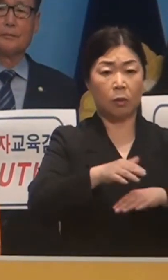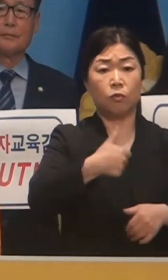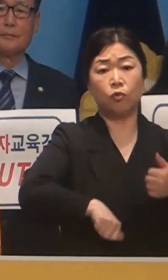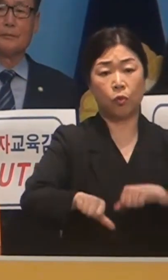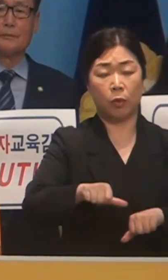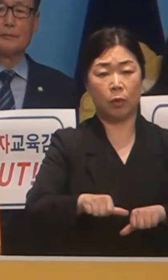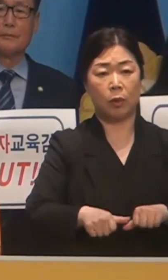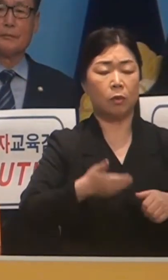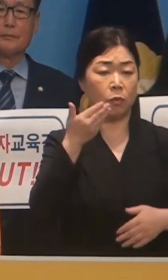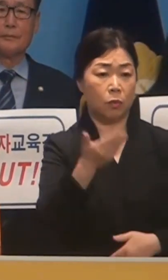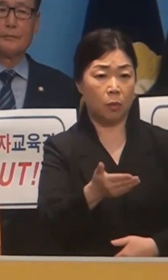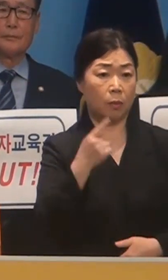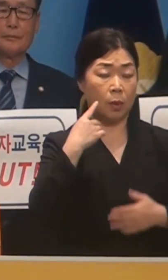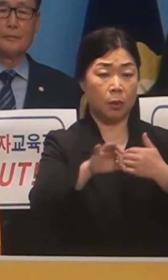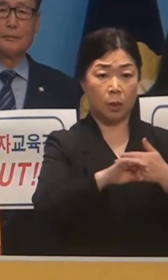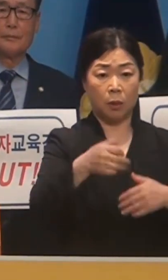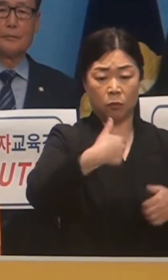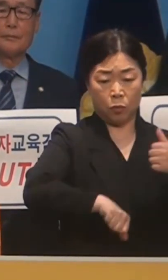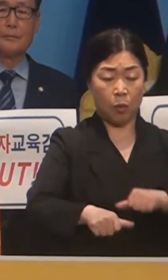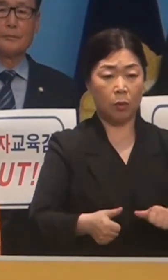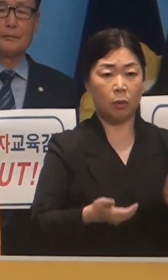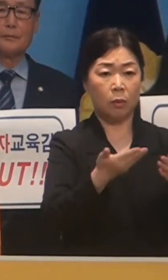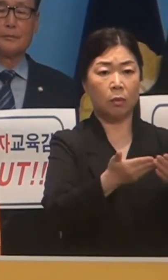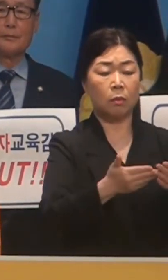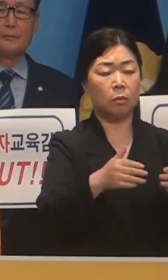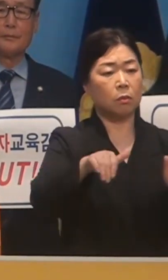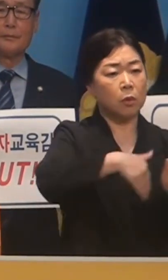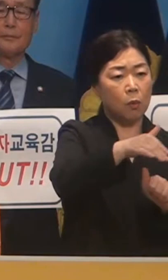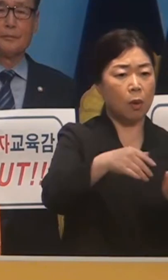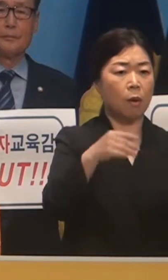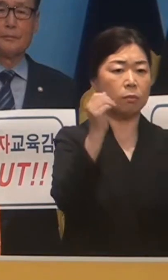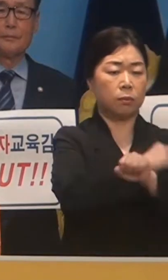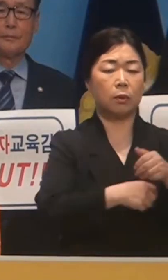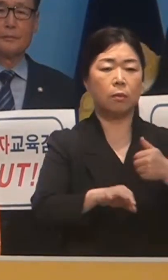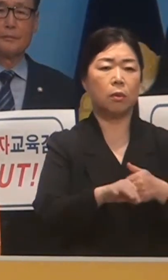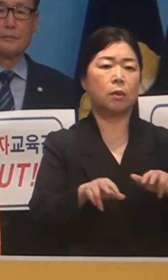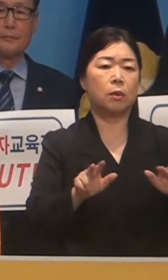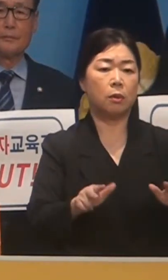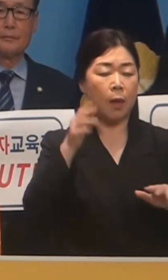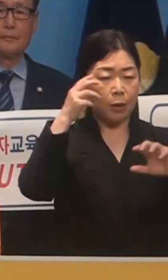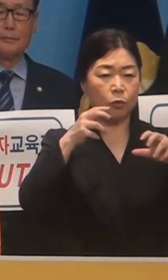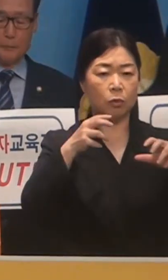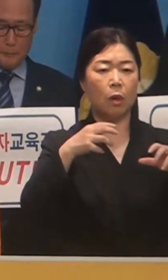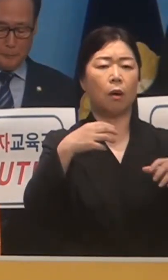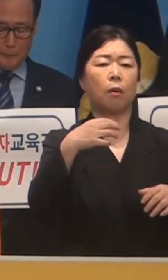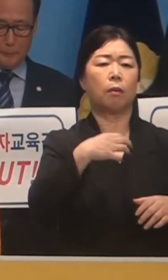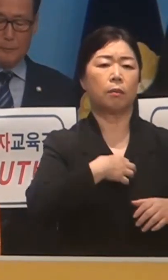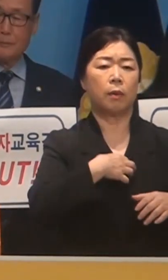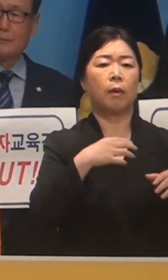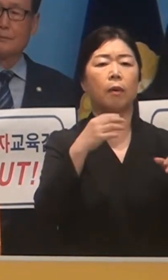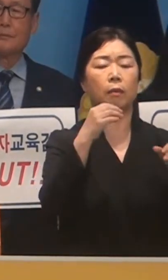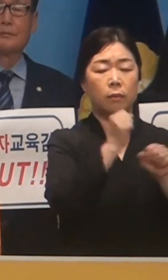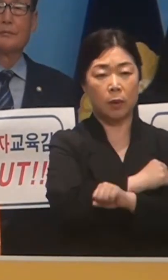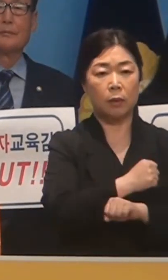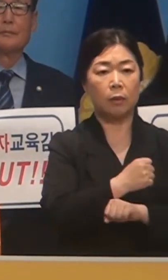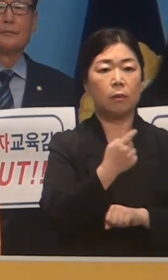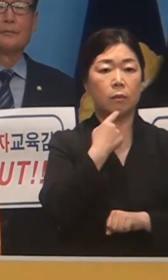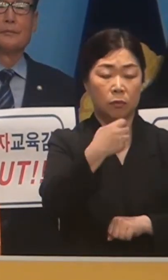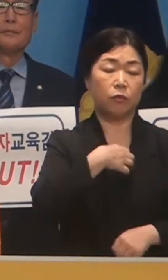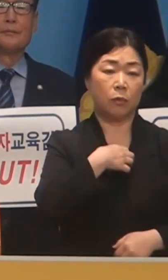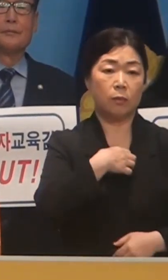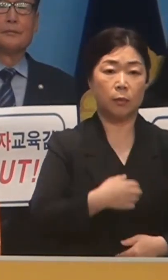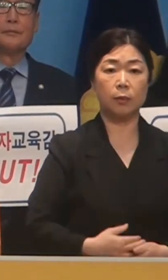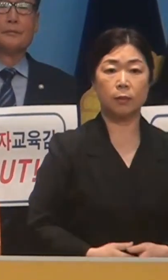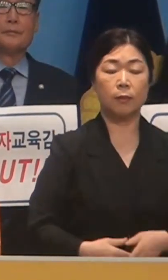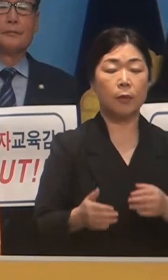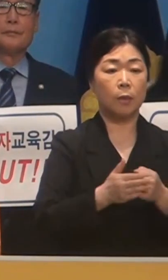다음 세대가 무너지면 이 나라는 걷잡을 수 없이 무너질 수밖에 없습니다. 그래서